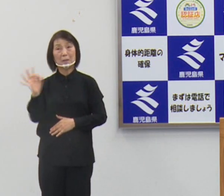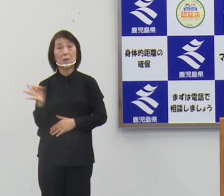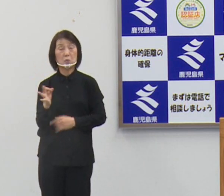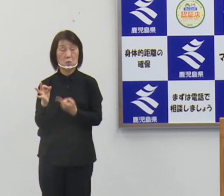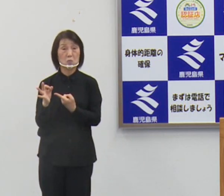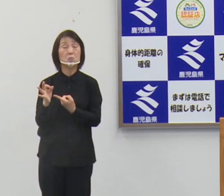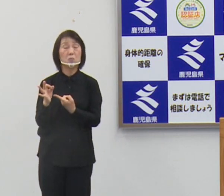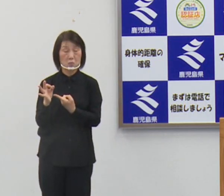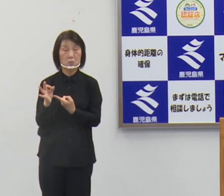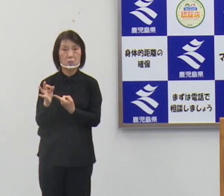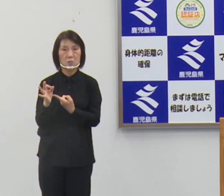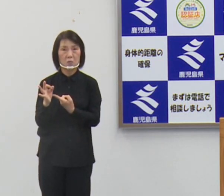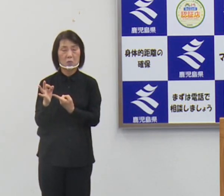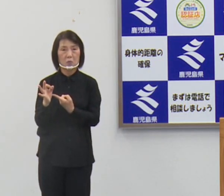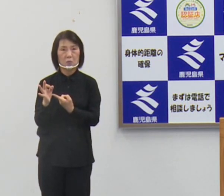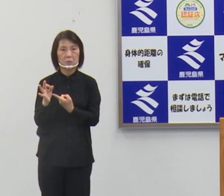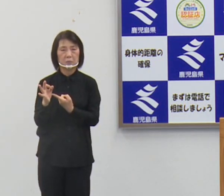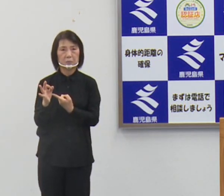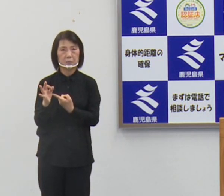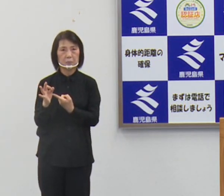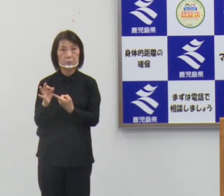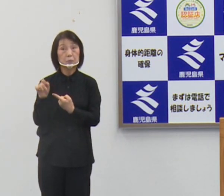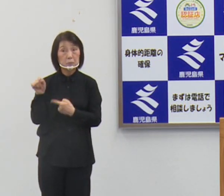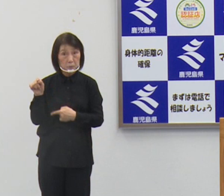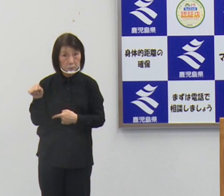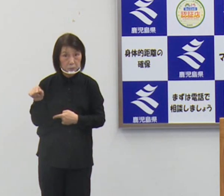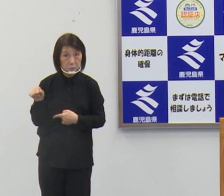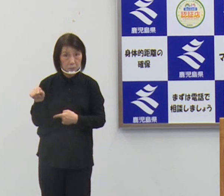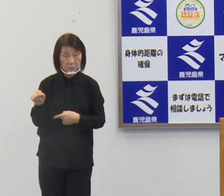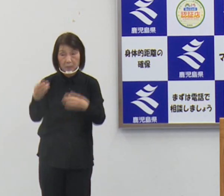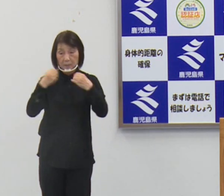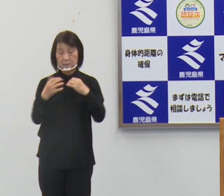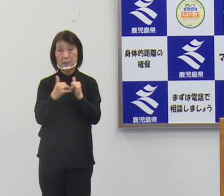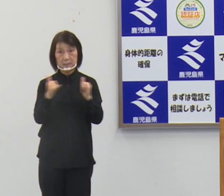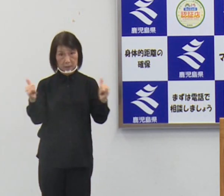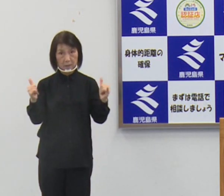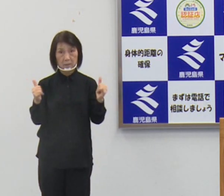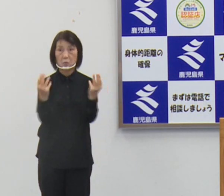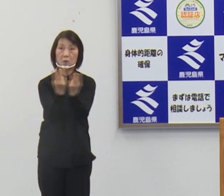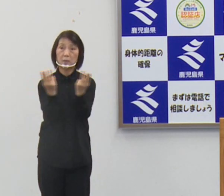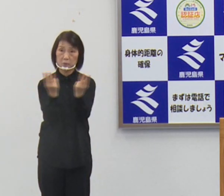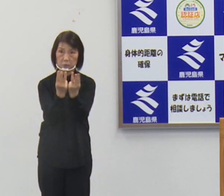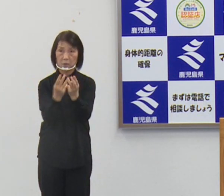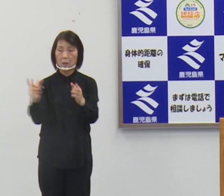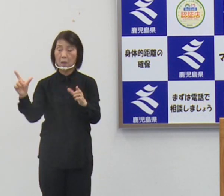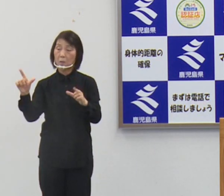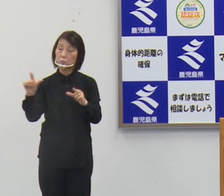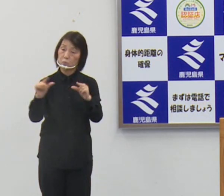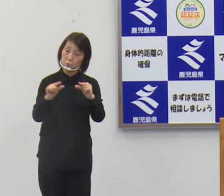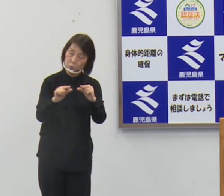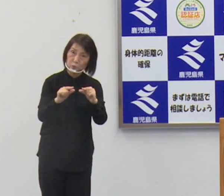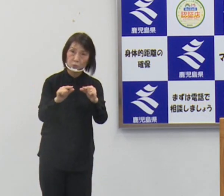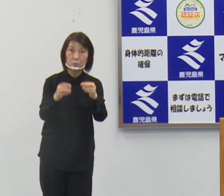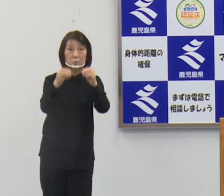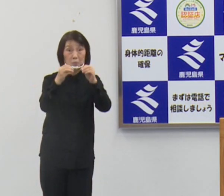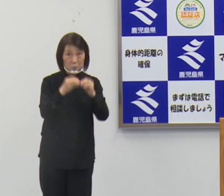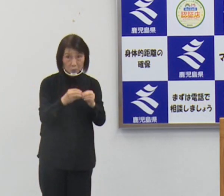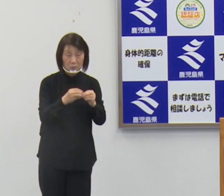43.9% となっております。これは感染者の数が減少したことに伴